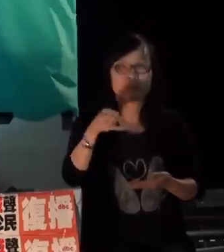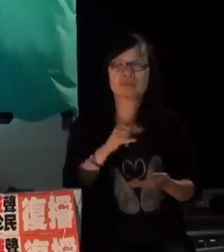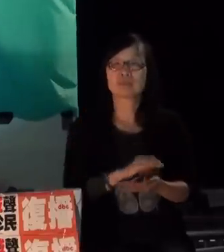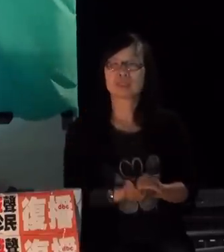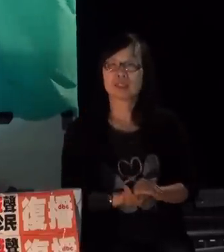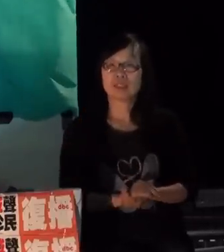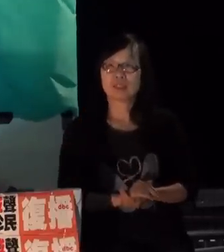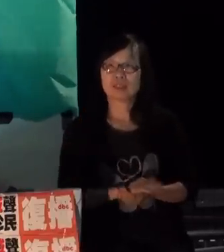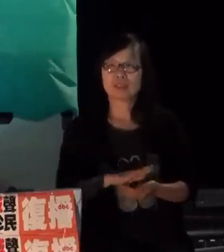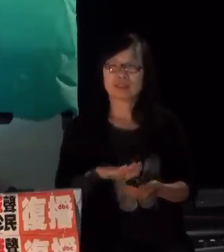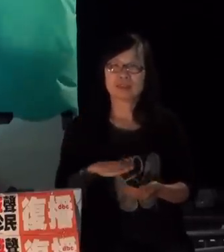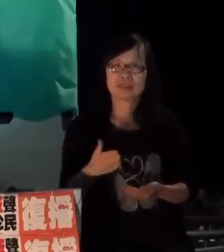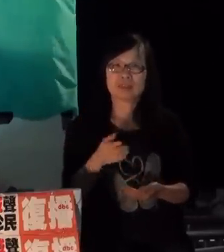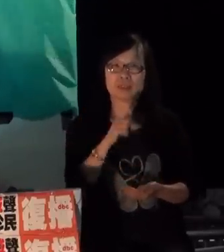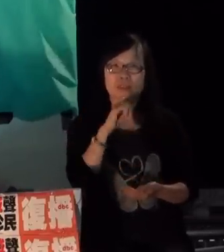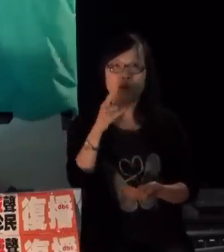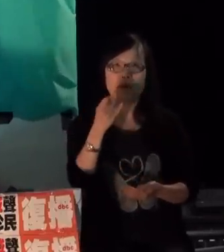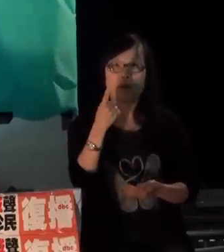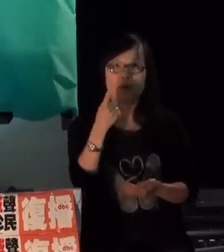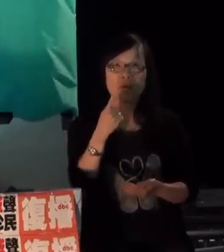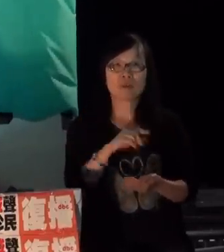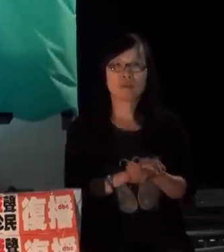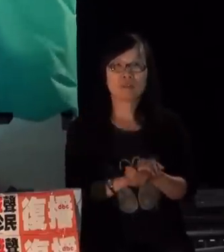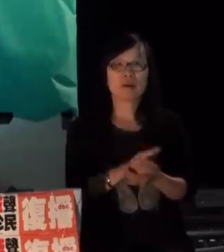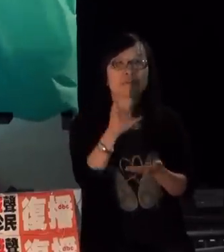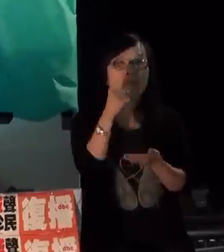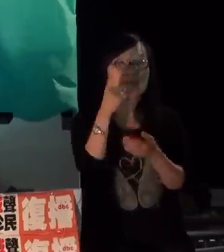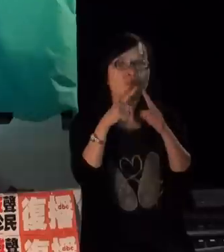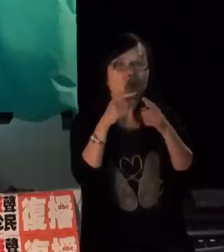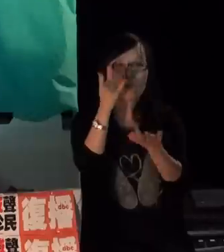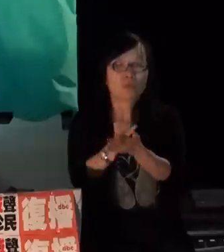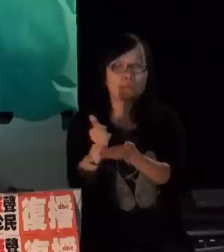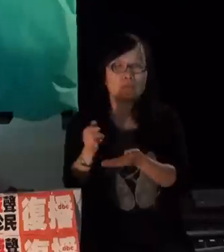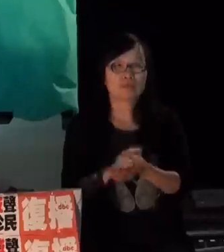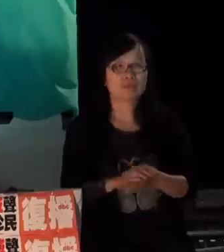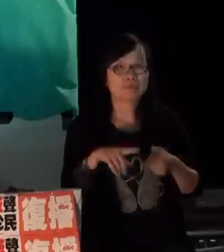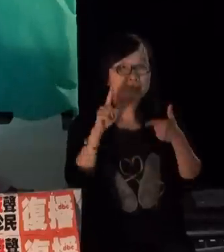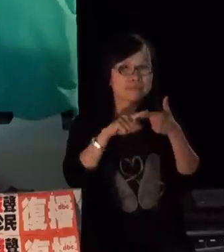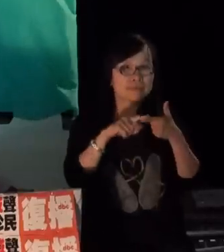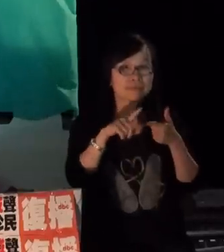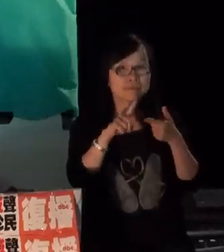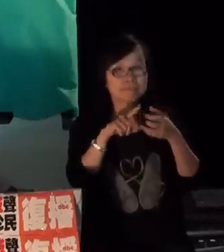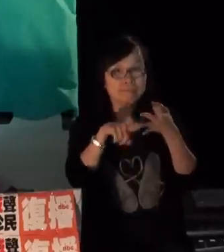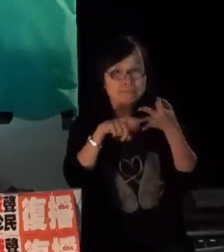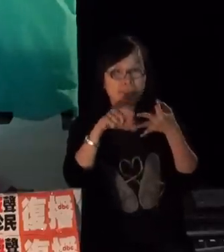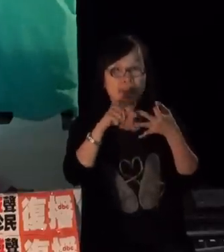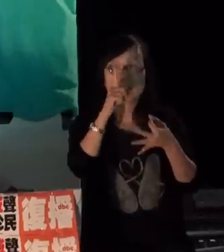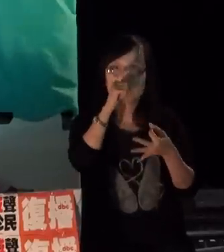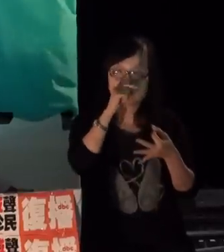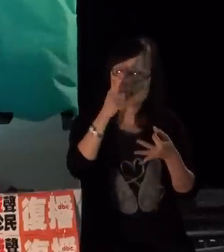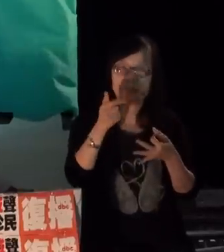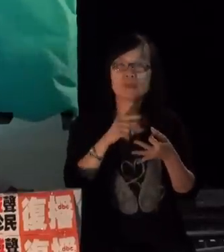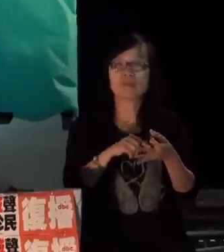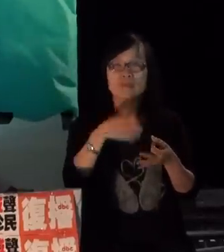係。 咁即係有一個唔應該出現嘅物體喺度啦。咁第二個蘇錦良又係嘅喎，大家記唔記得